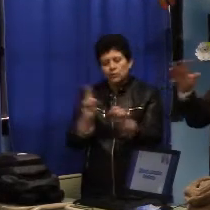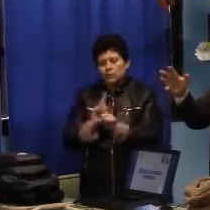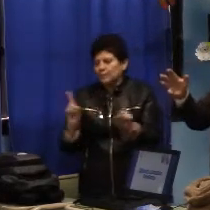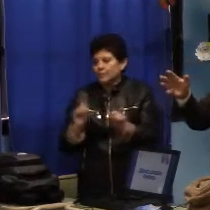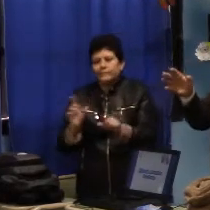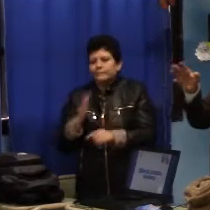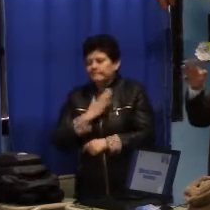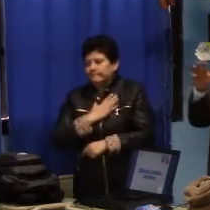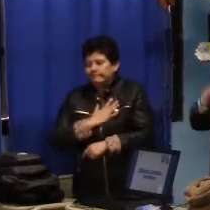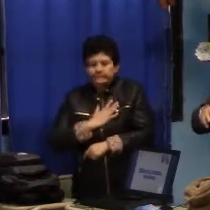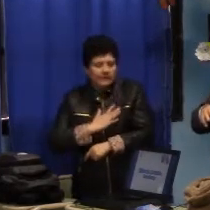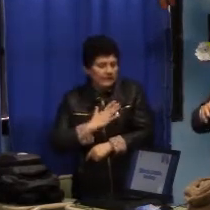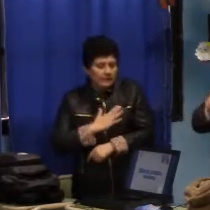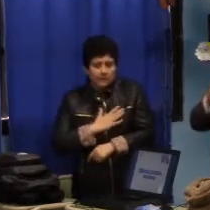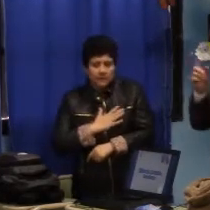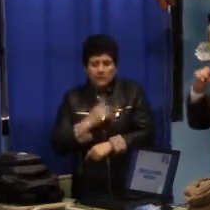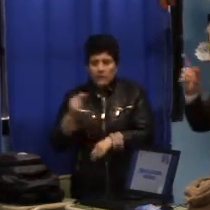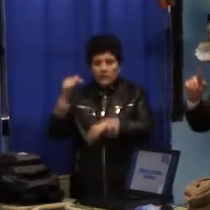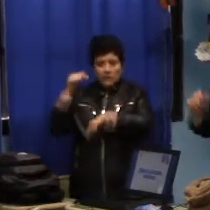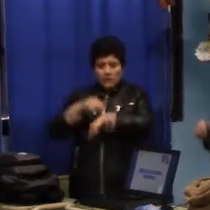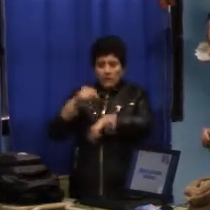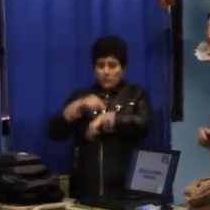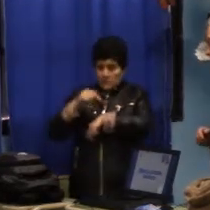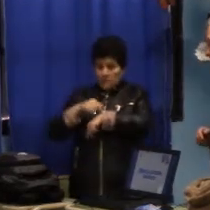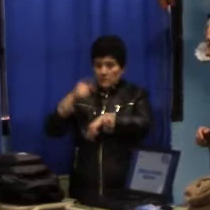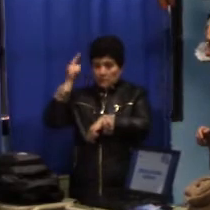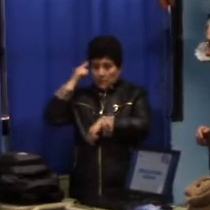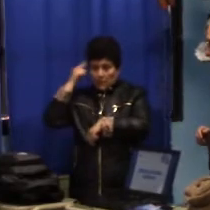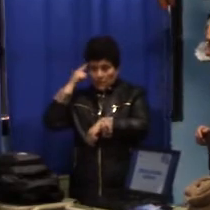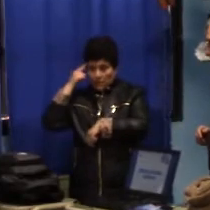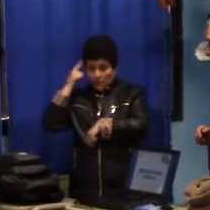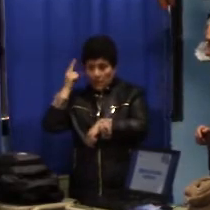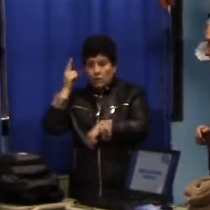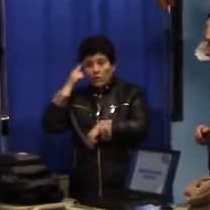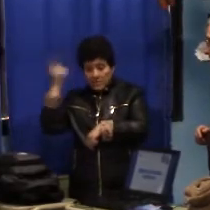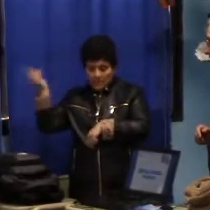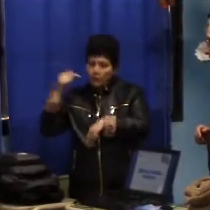en una fecha que habían puesto ellos, no estaba en la Biblia.